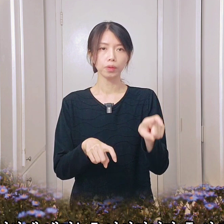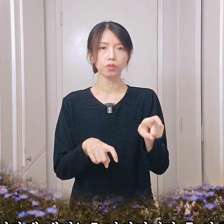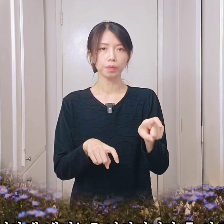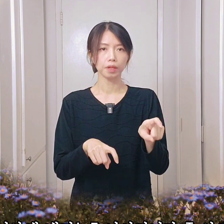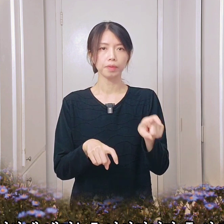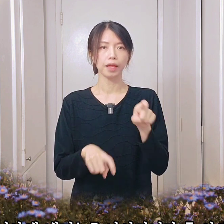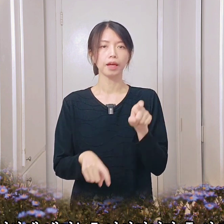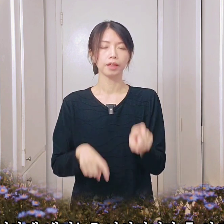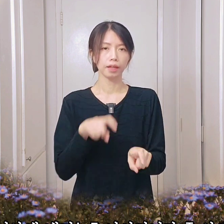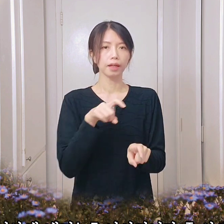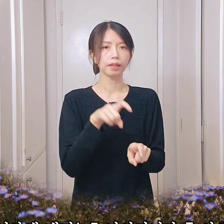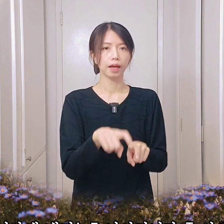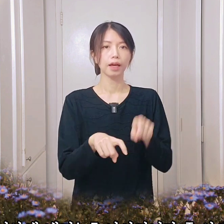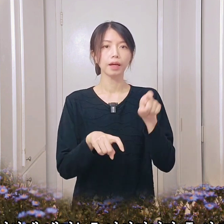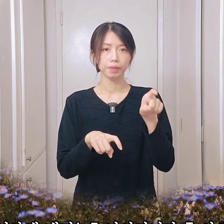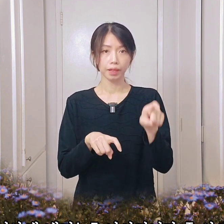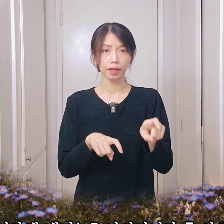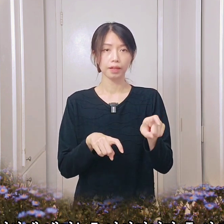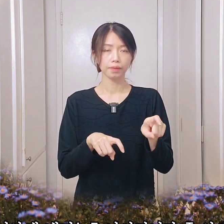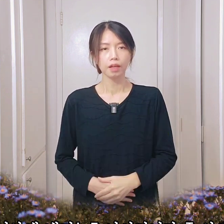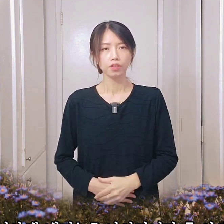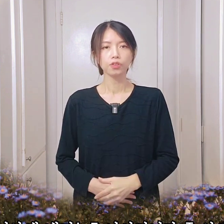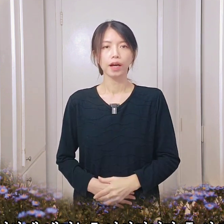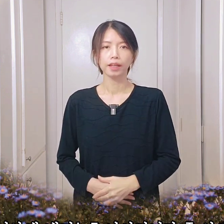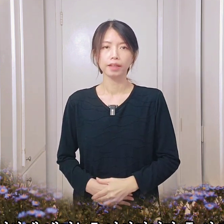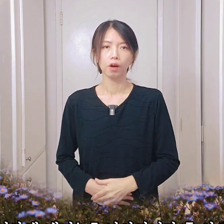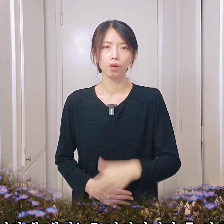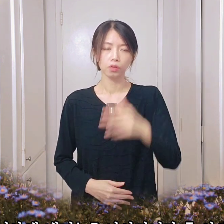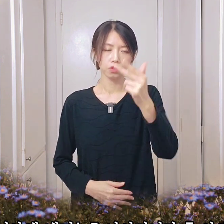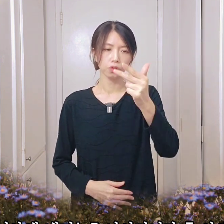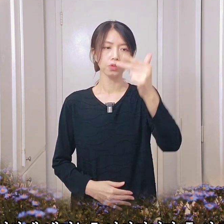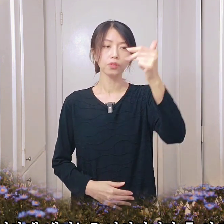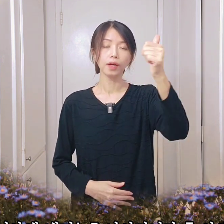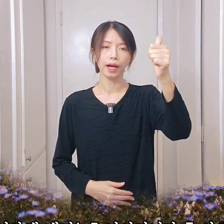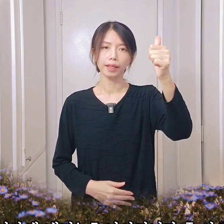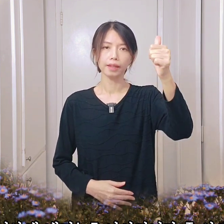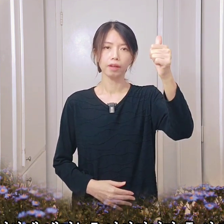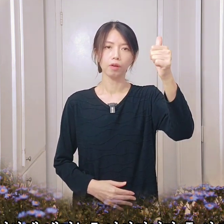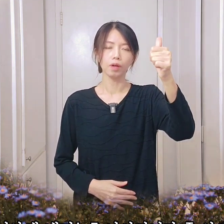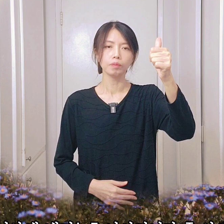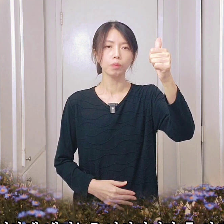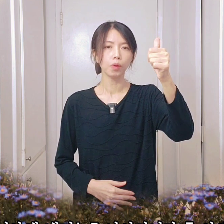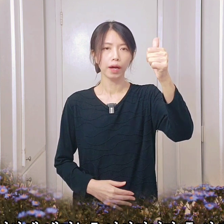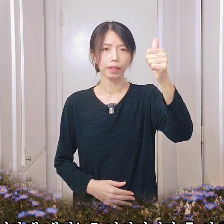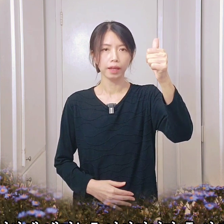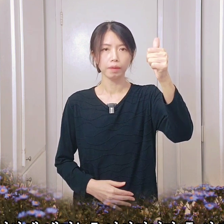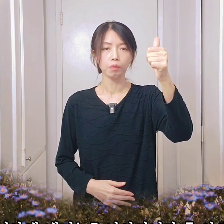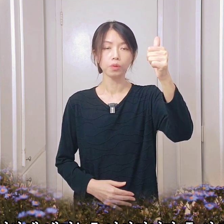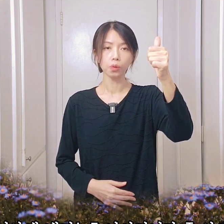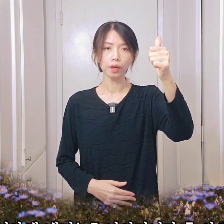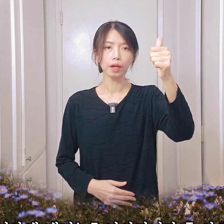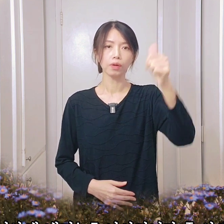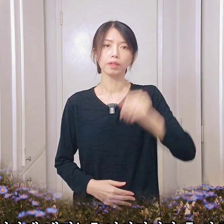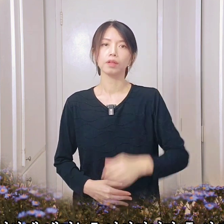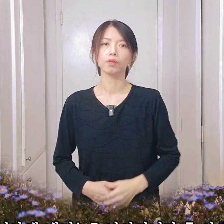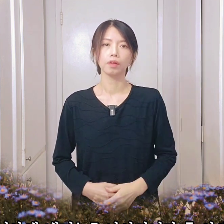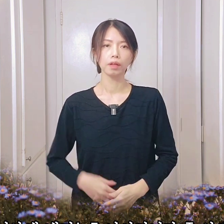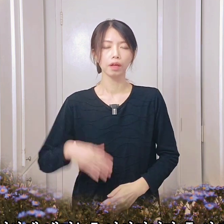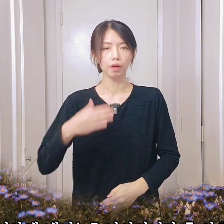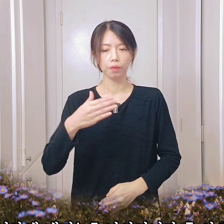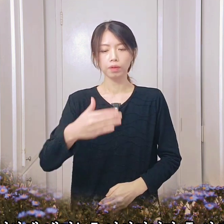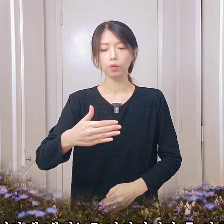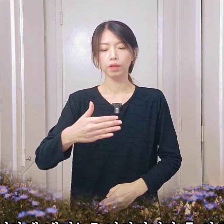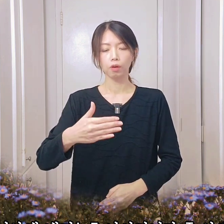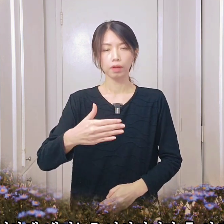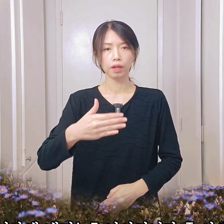앞으로 보내주시면 됩니다. 나아갑니다. 주 안에서, 주 안에서, 뭐뭐 안에, 뭐뭐 속에라고 한